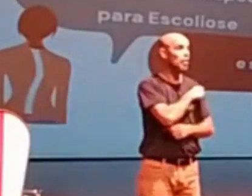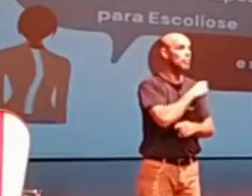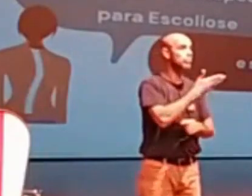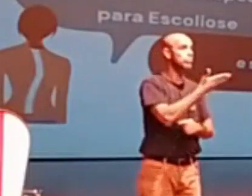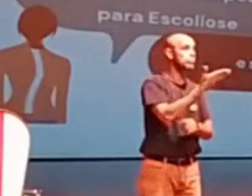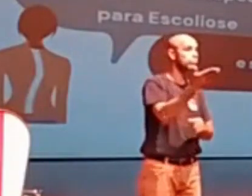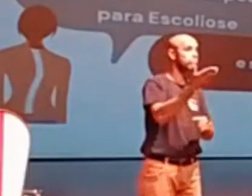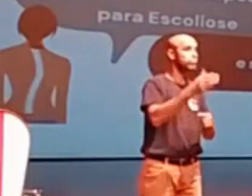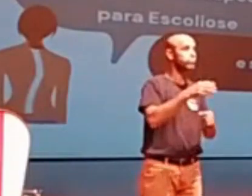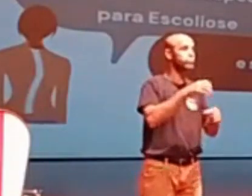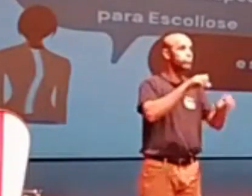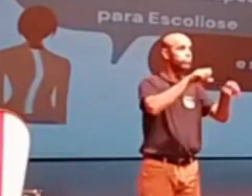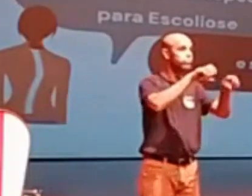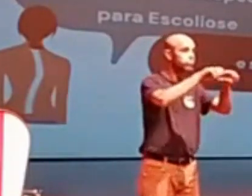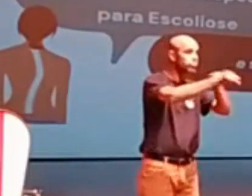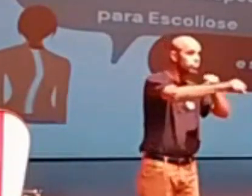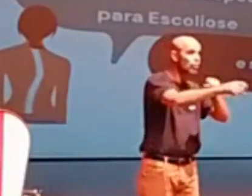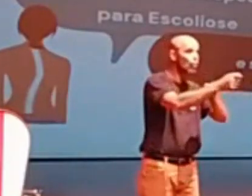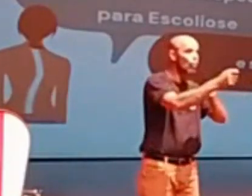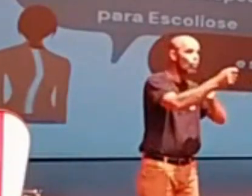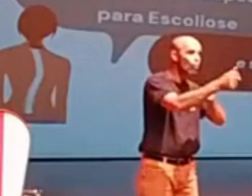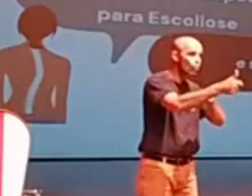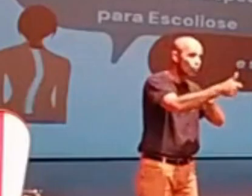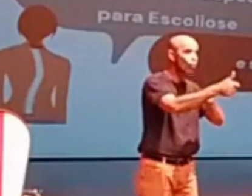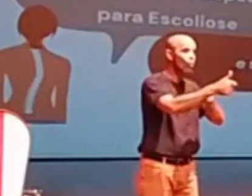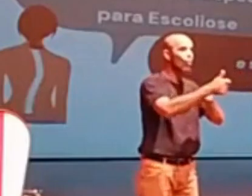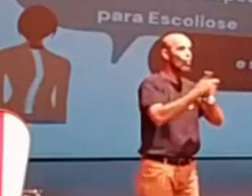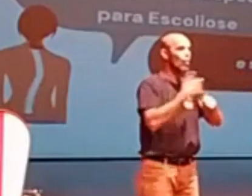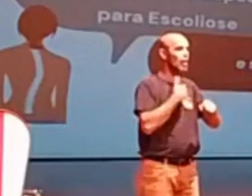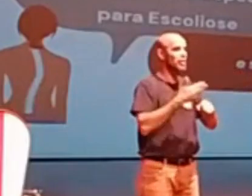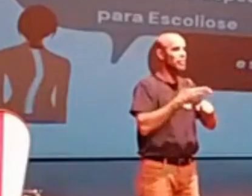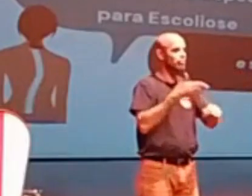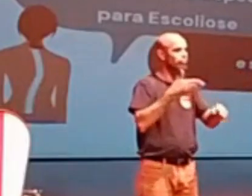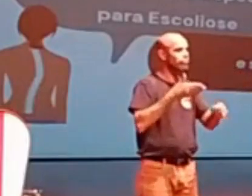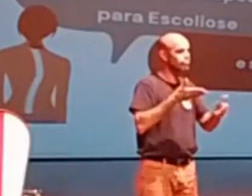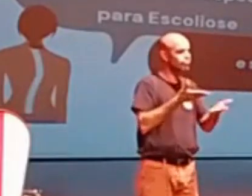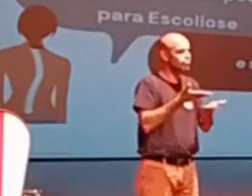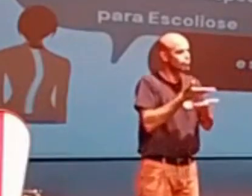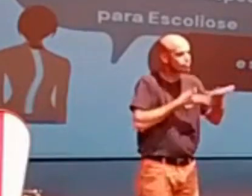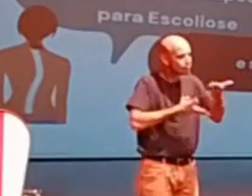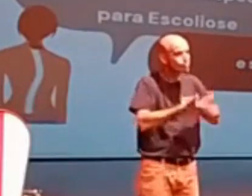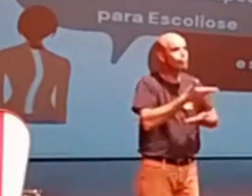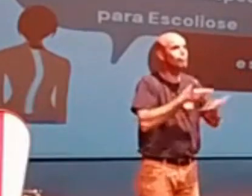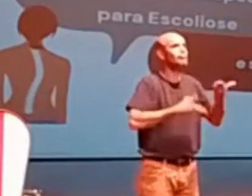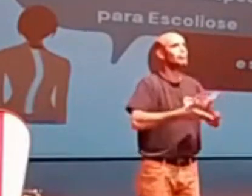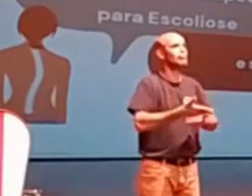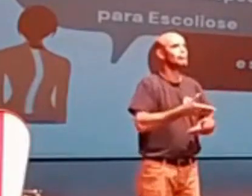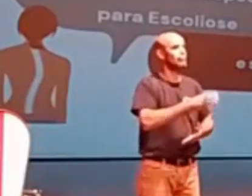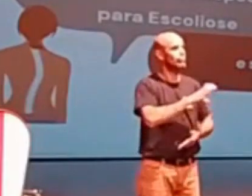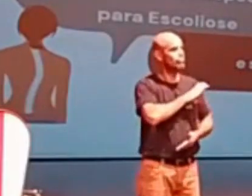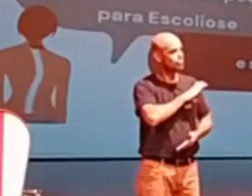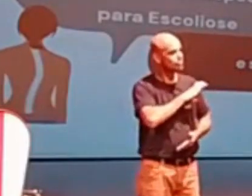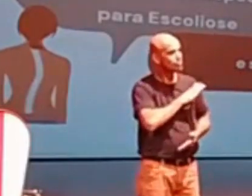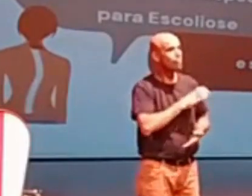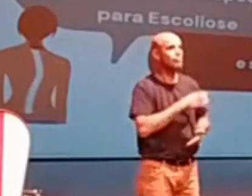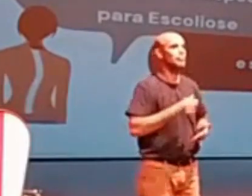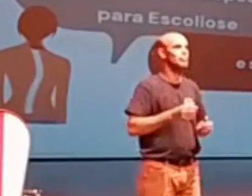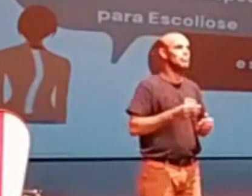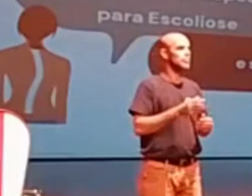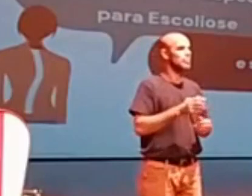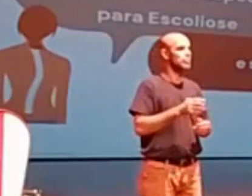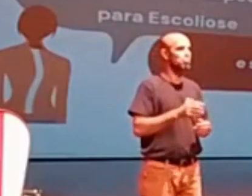formando, que estão quase perto de serem nossos colegas aqui na profissão. Uma beleza, uma professora trazer tantos